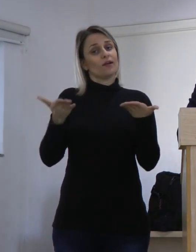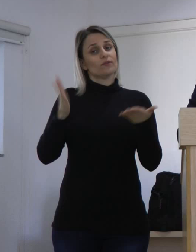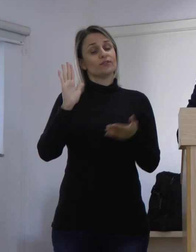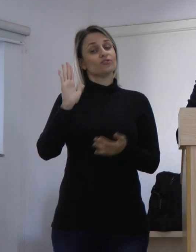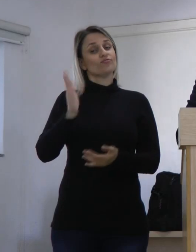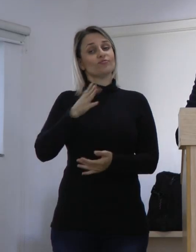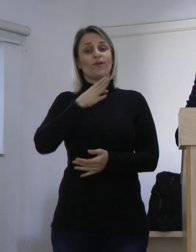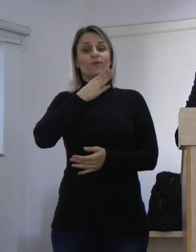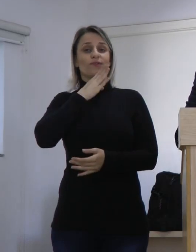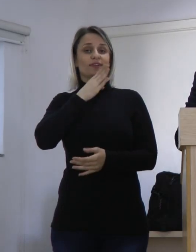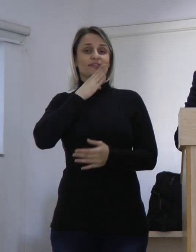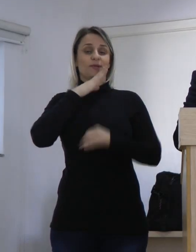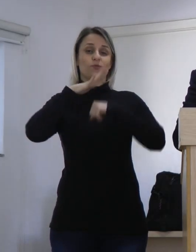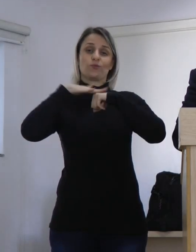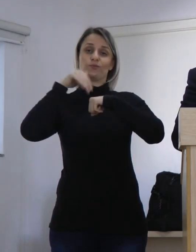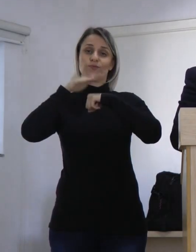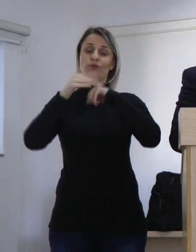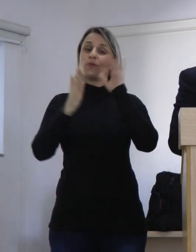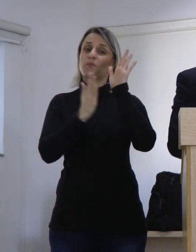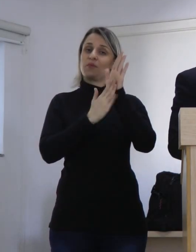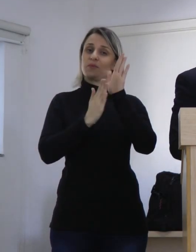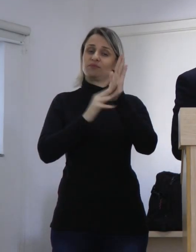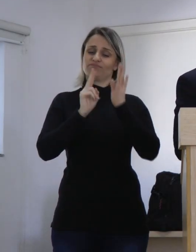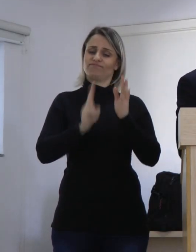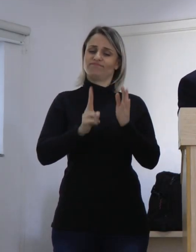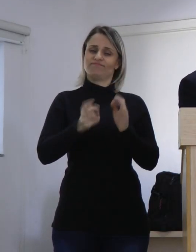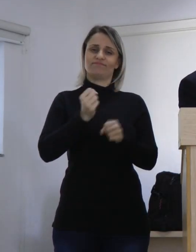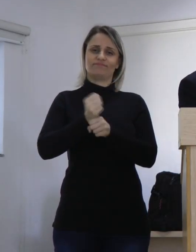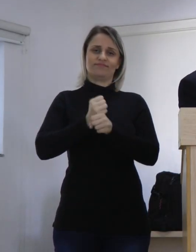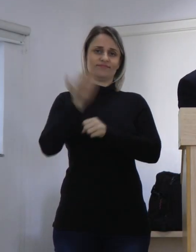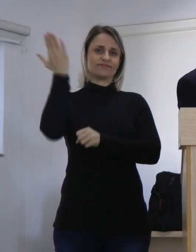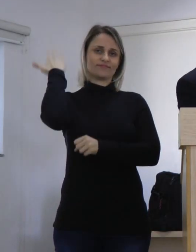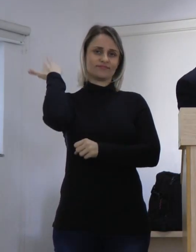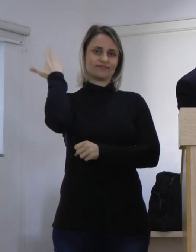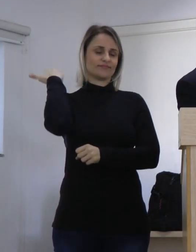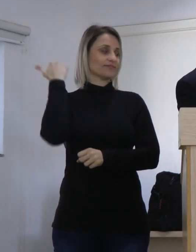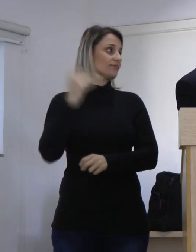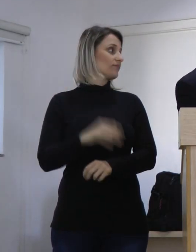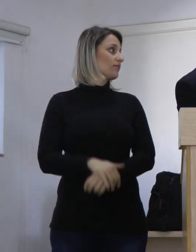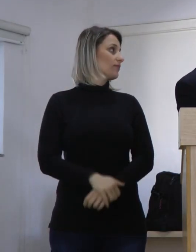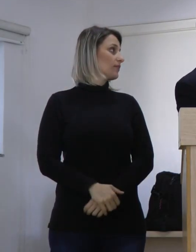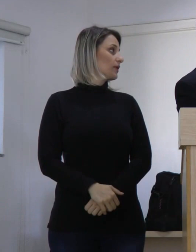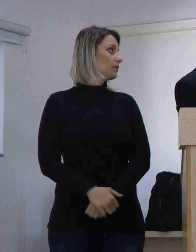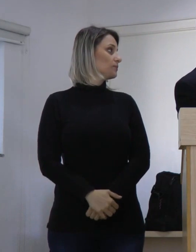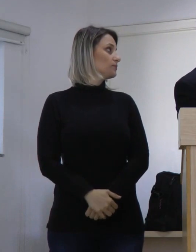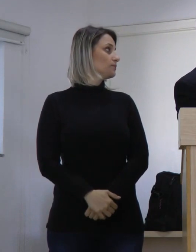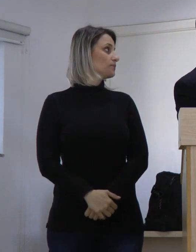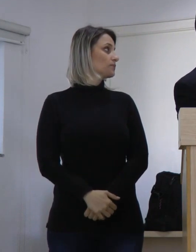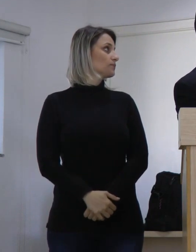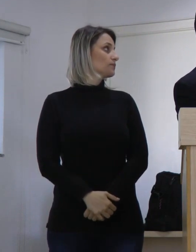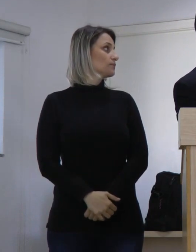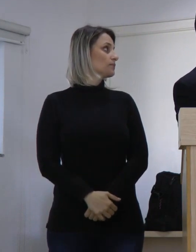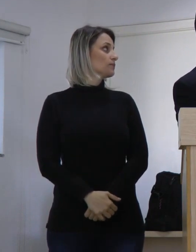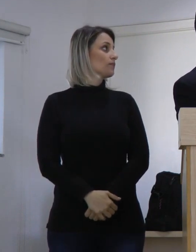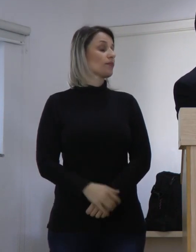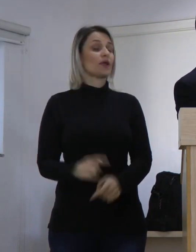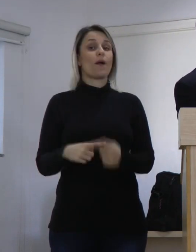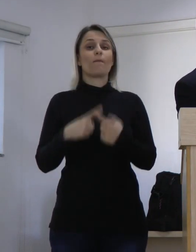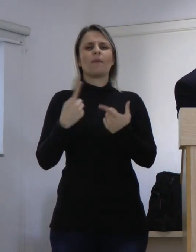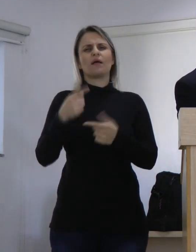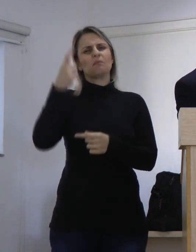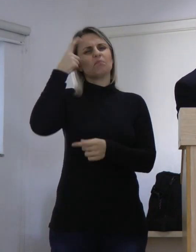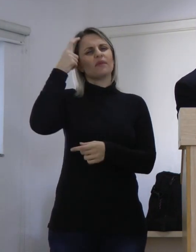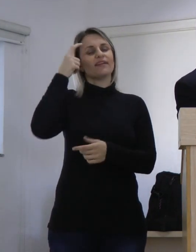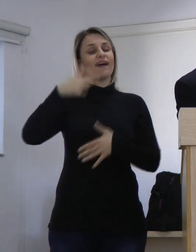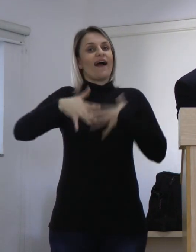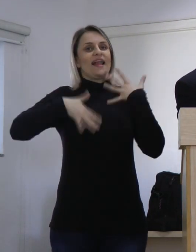há 2000 anos. Então a gente tem muito mais motivos para alegria. Só que a gente acha que para ter alegria de ver vai ser satisfazendo os desejos,